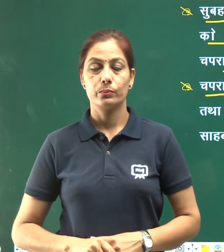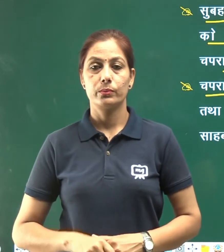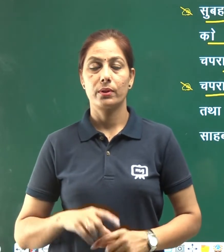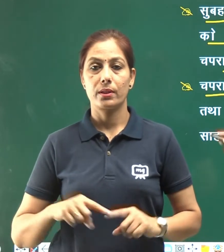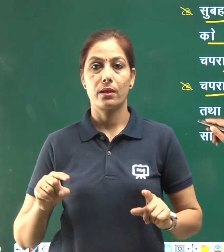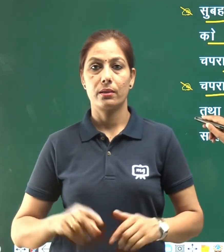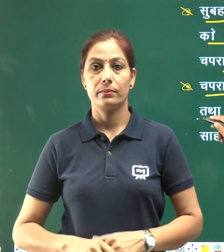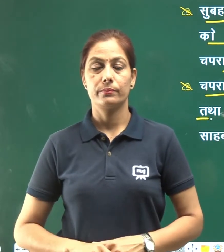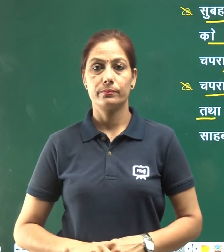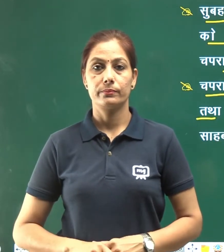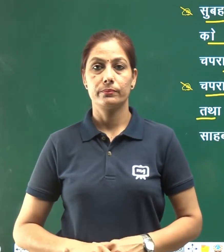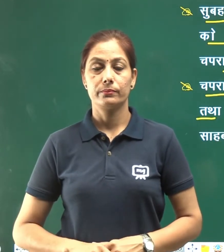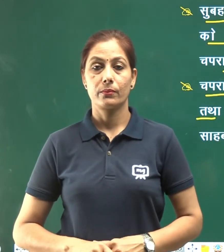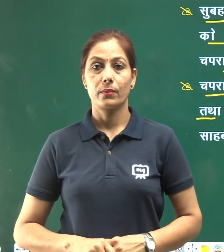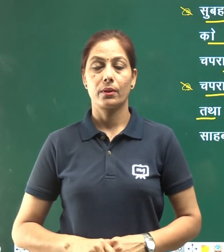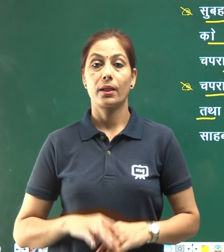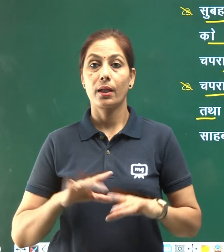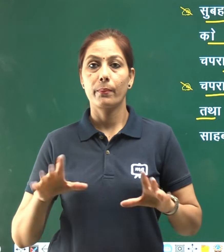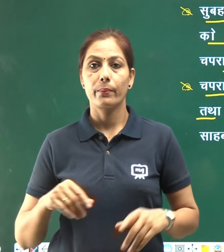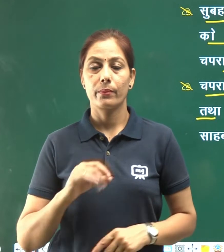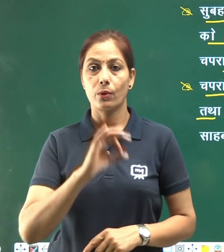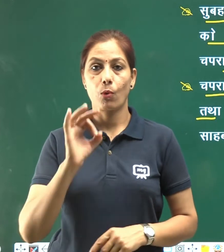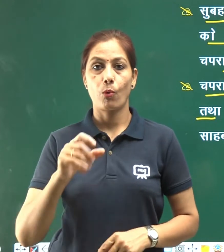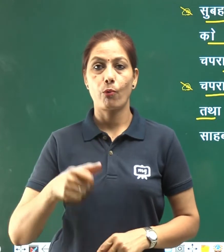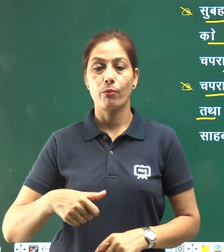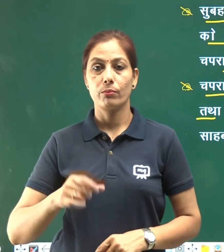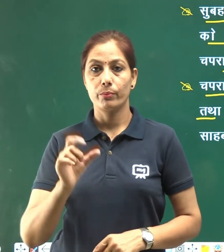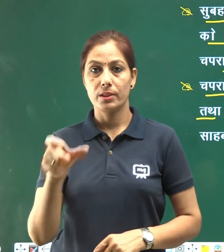तथा क्लर्क